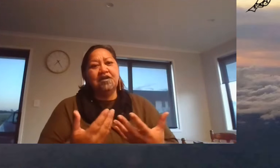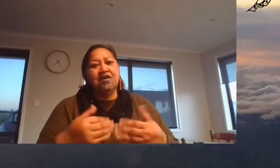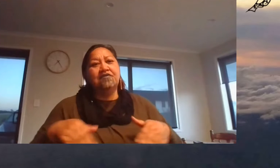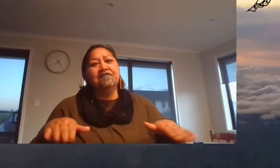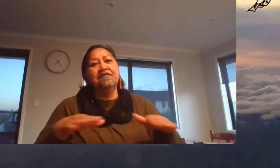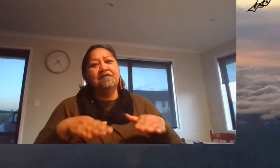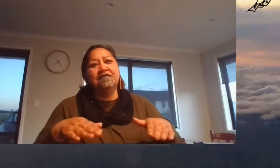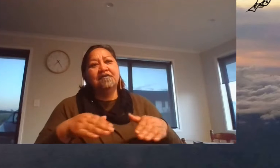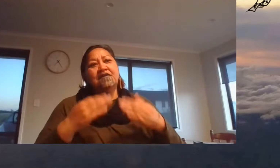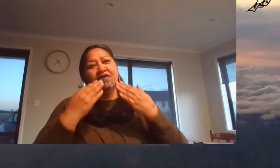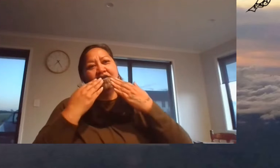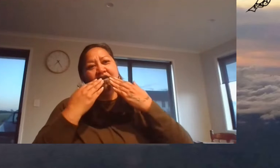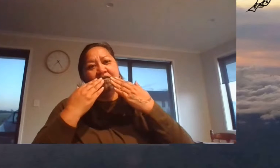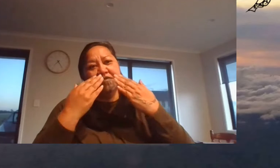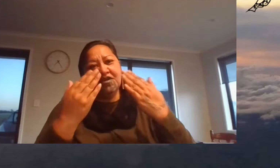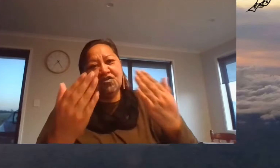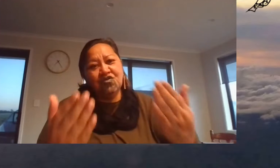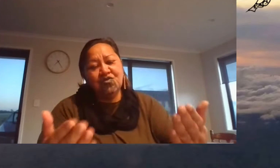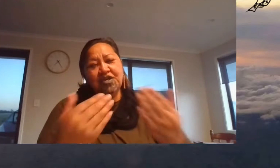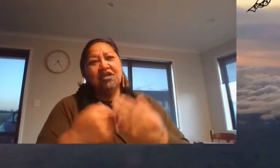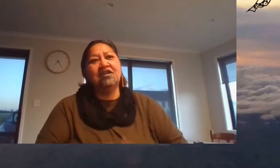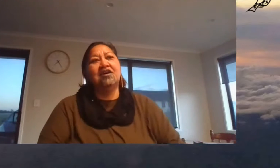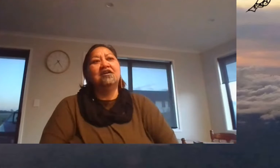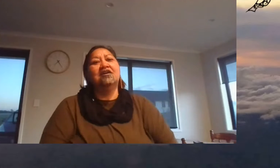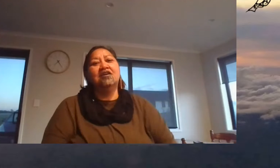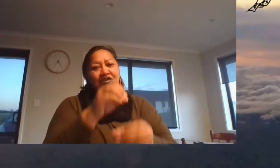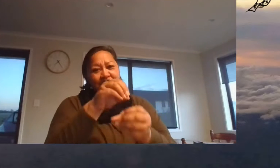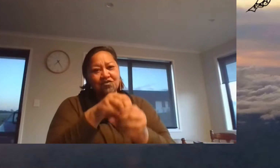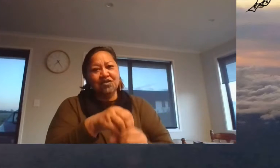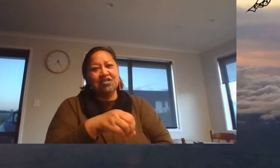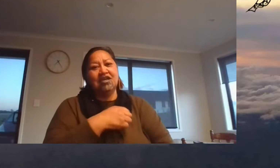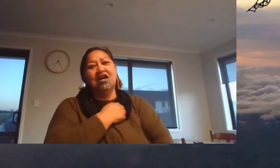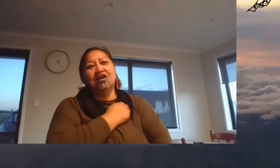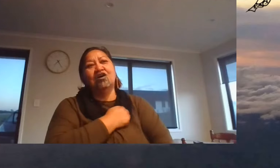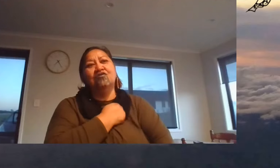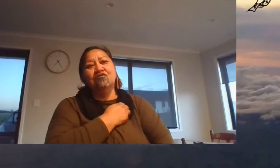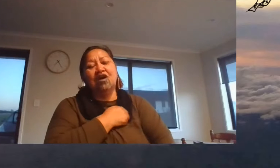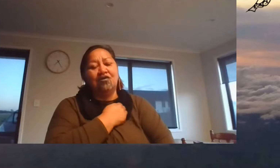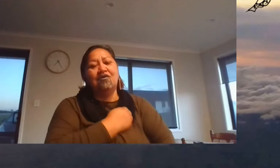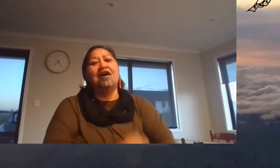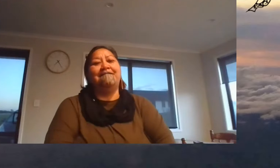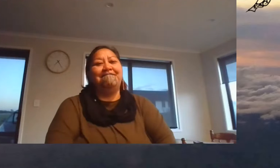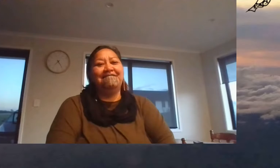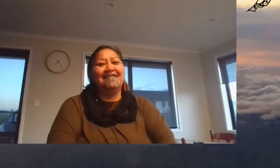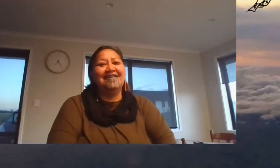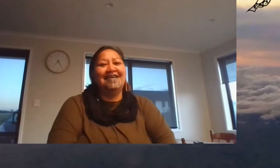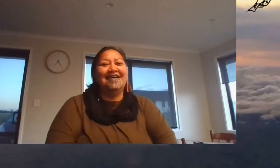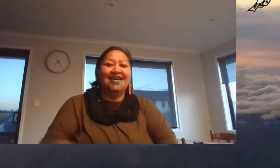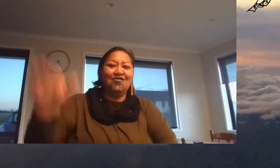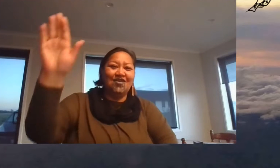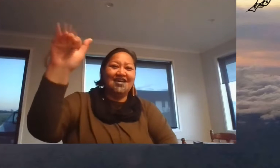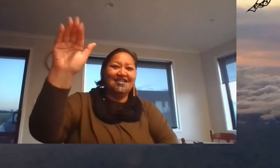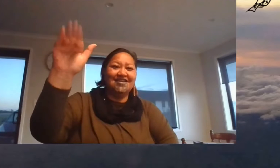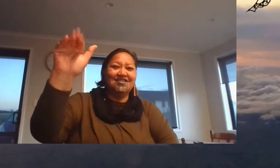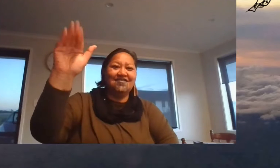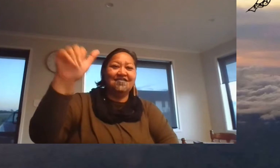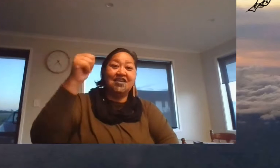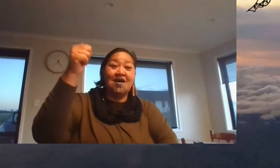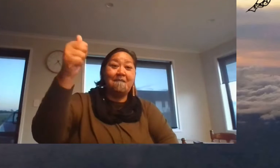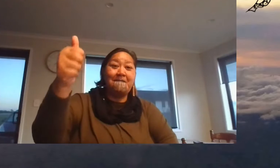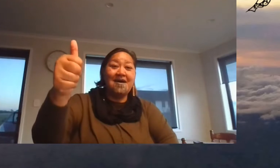tōku whānau, e me ina nui ana I roto I te ngākau aroha. Hei ko nā